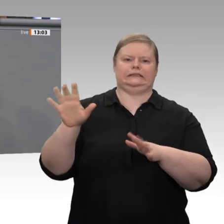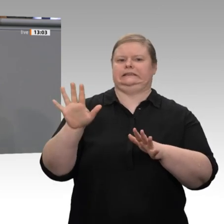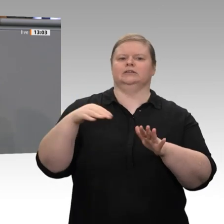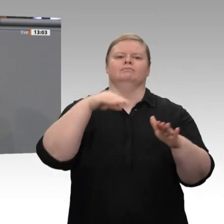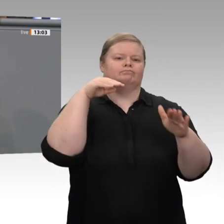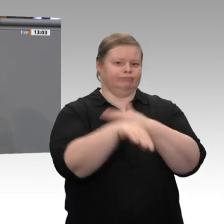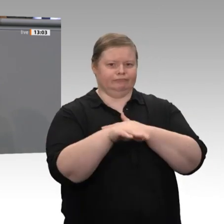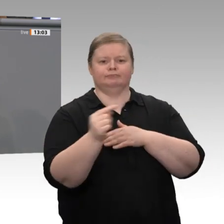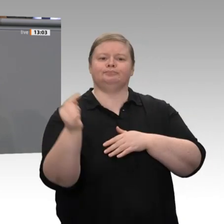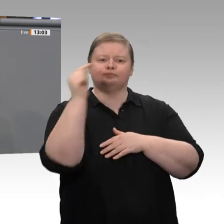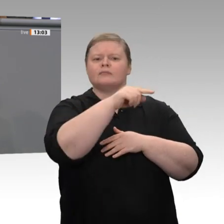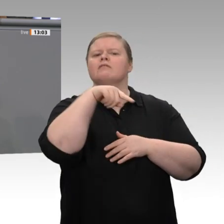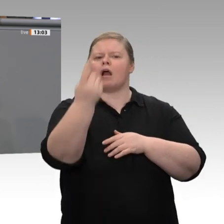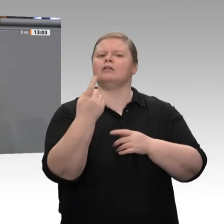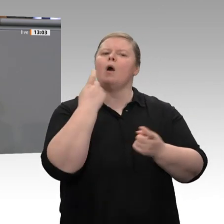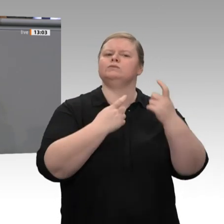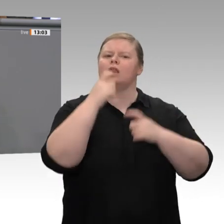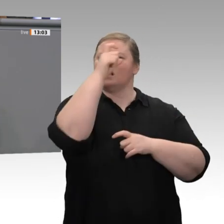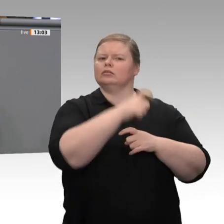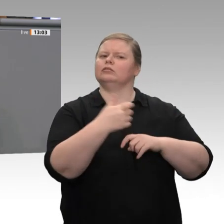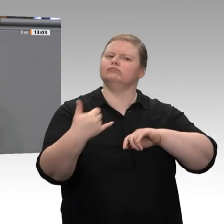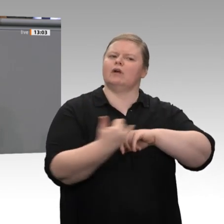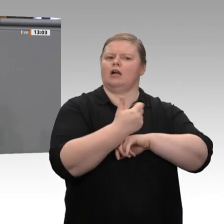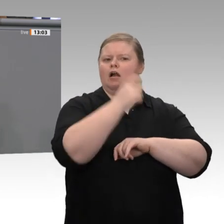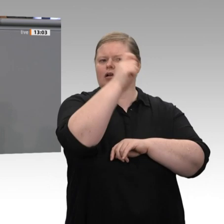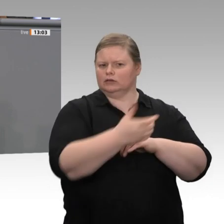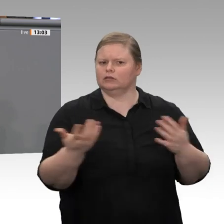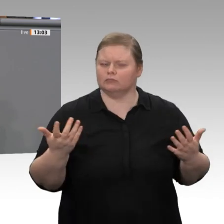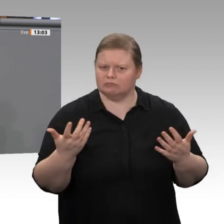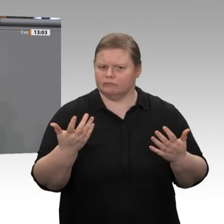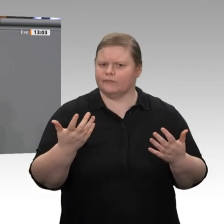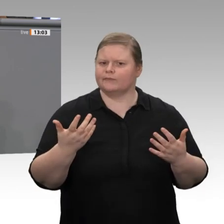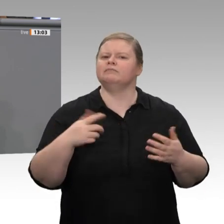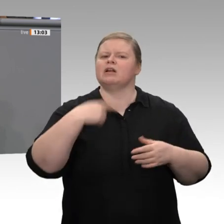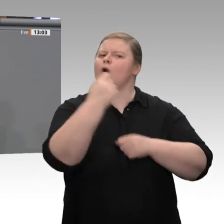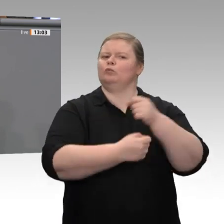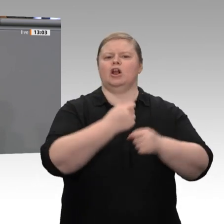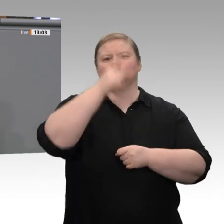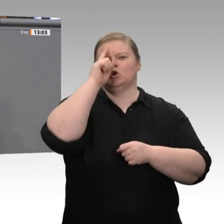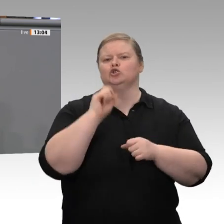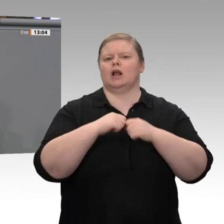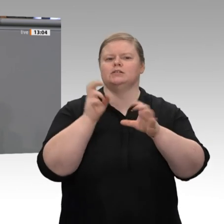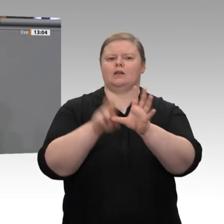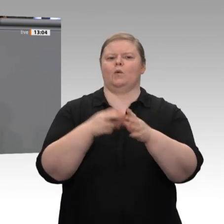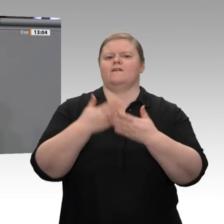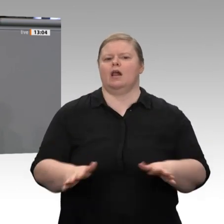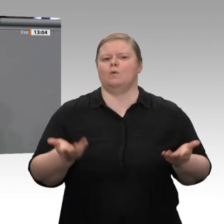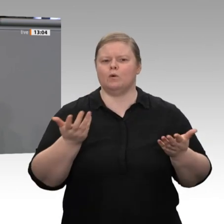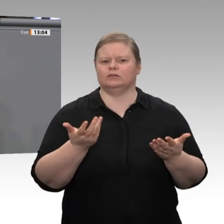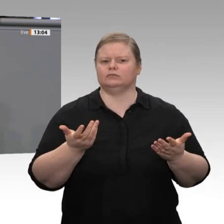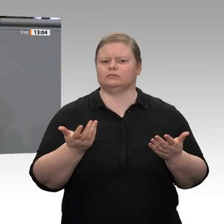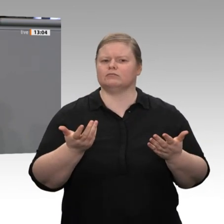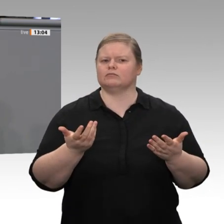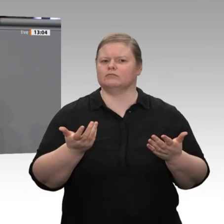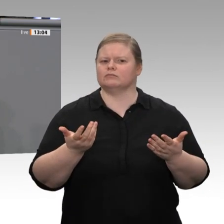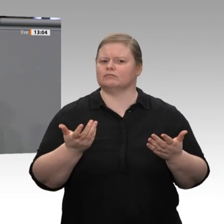automatisch die deutsche Staatsangehörigkeit. Das Gleiche gilt, wenn sie sich vom Aufnahmeland einbürgern